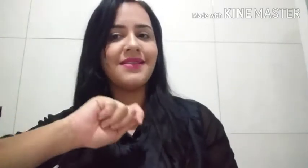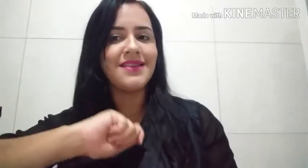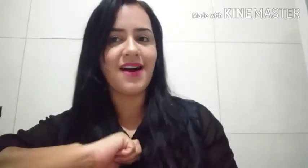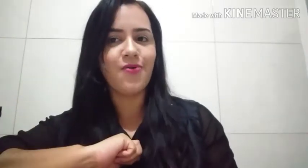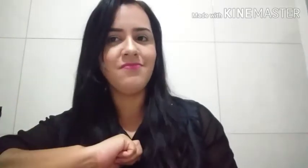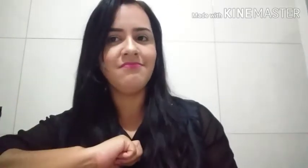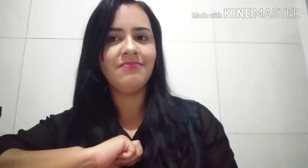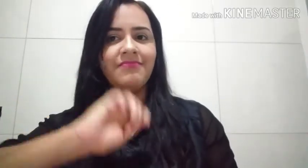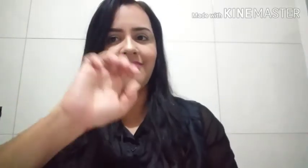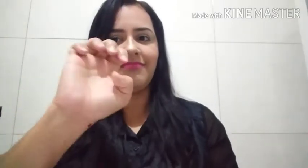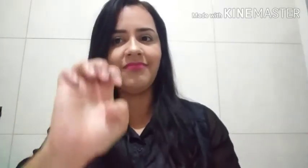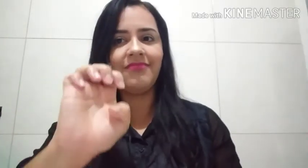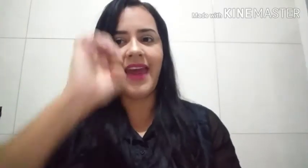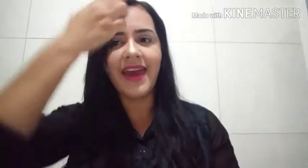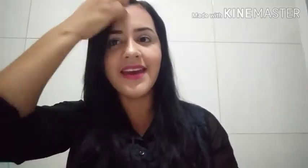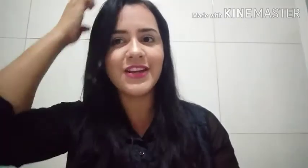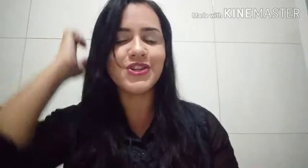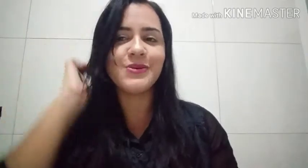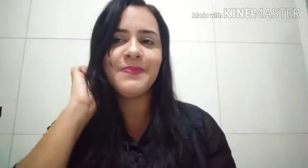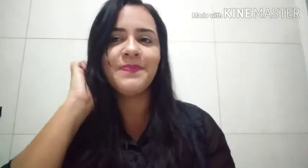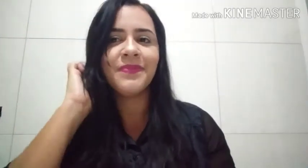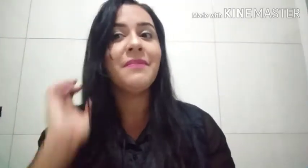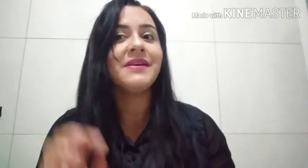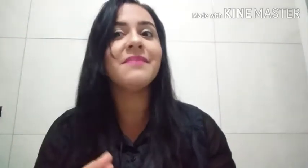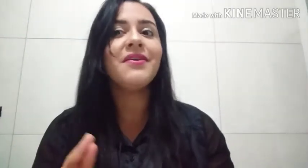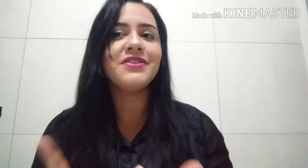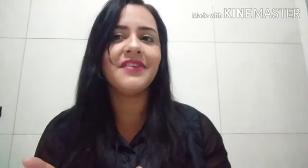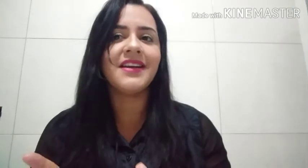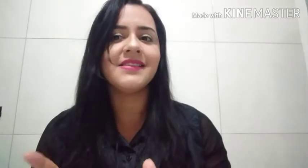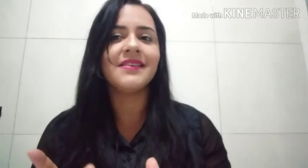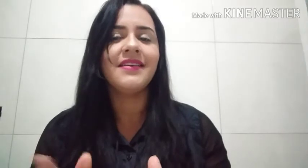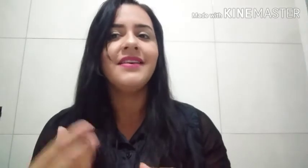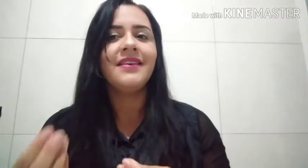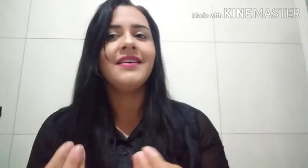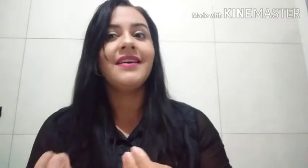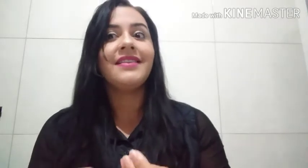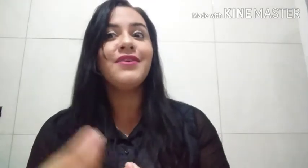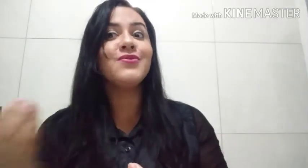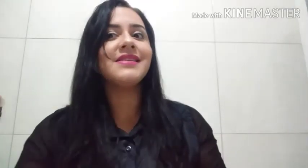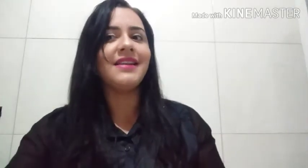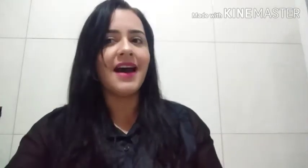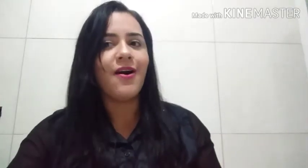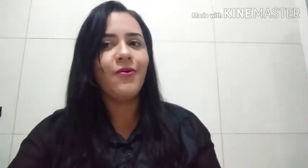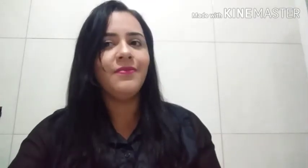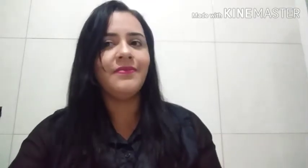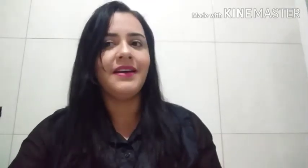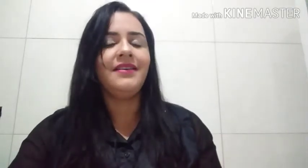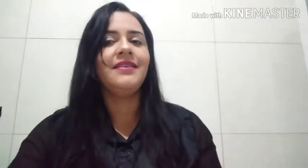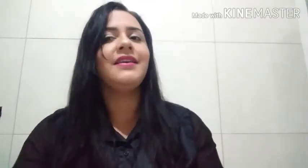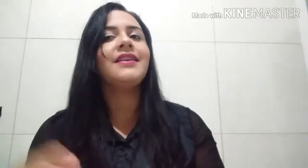sinal é este. Perceberam a diferença? que tem o sinal, né? E tem